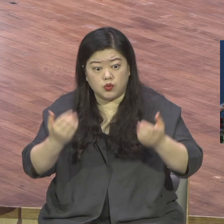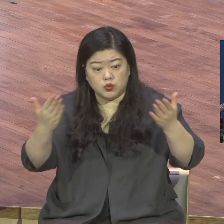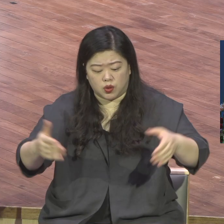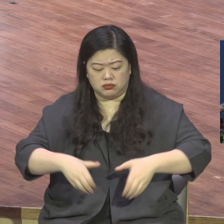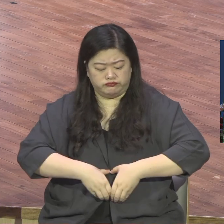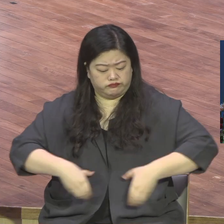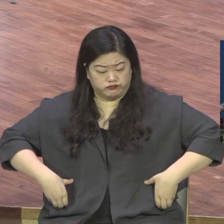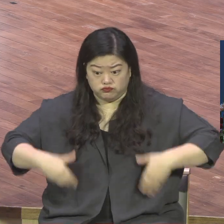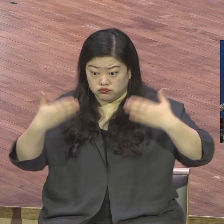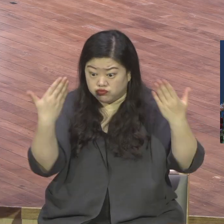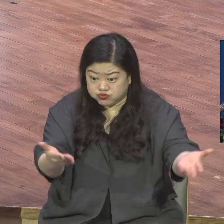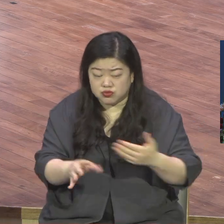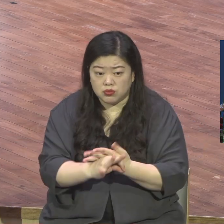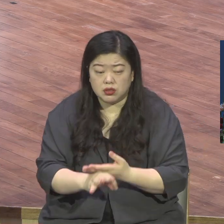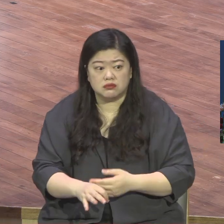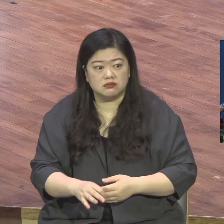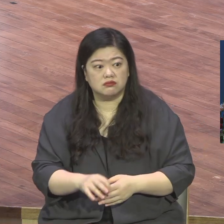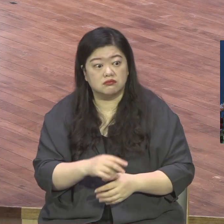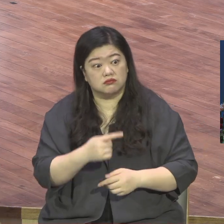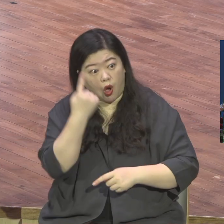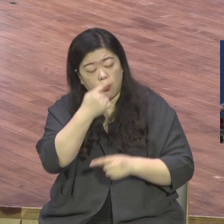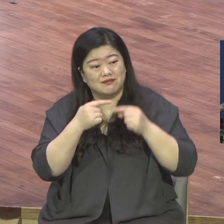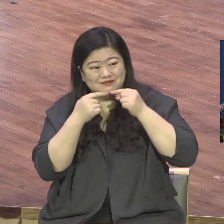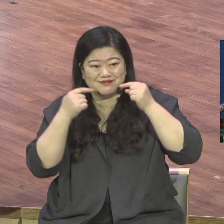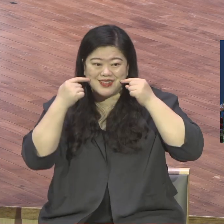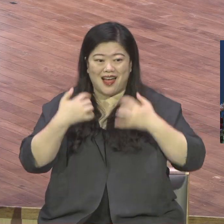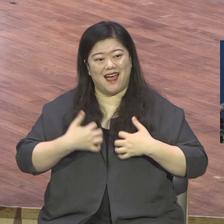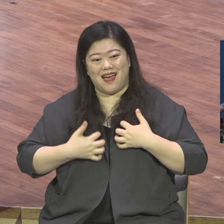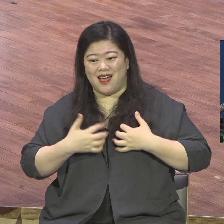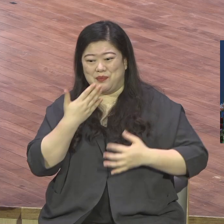마음의 즐거움과 기쁨, 평안 안 보여요.